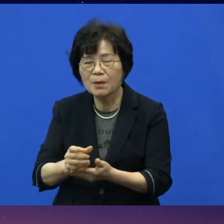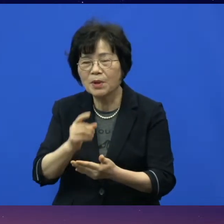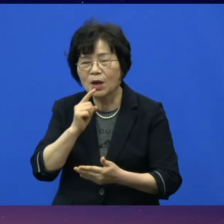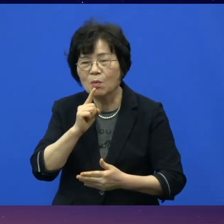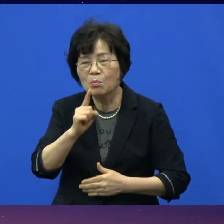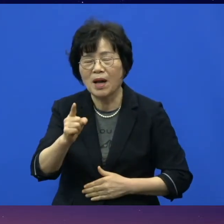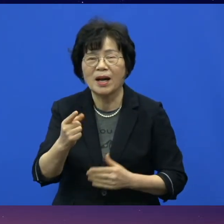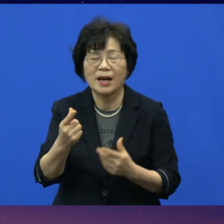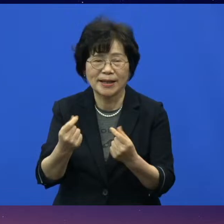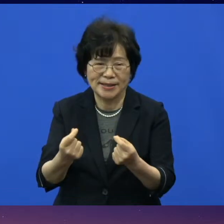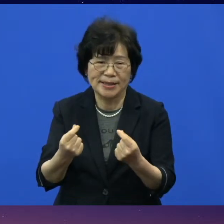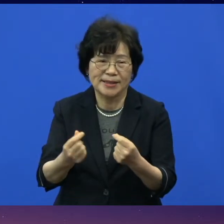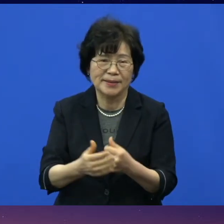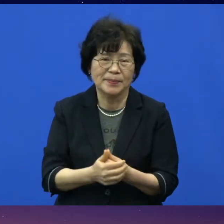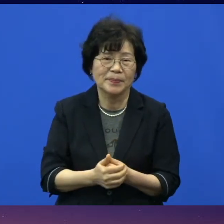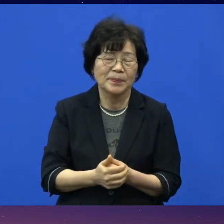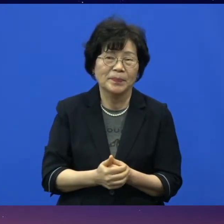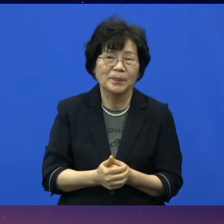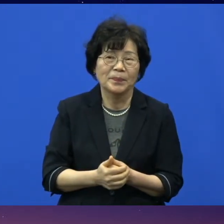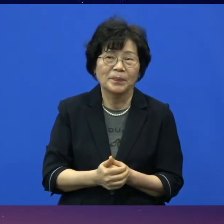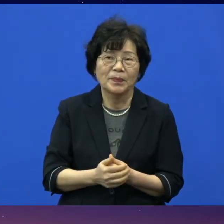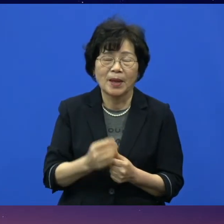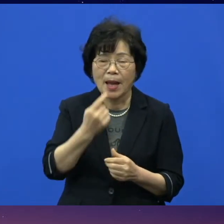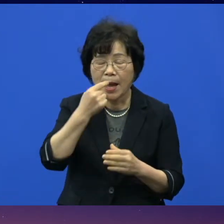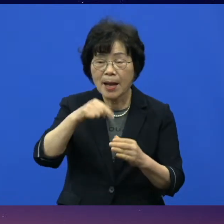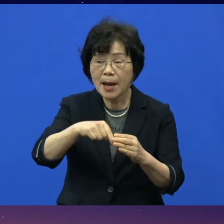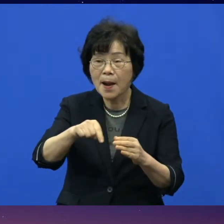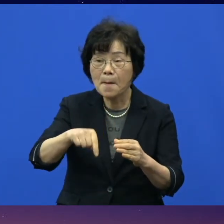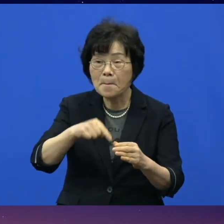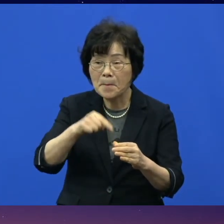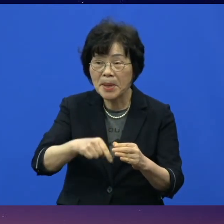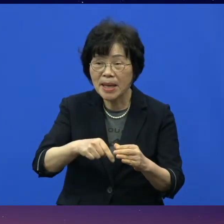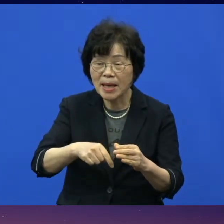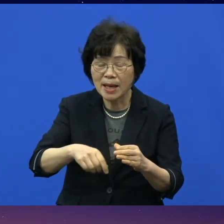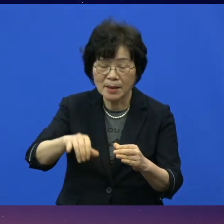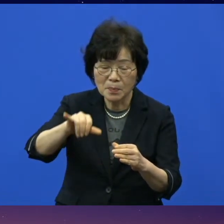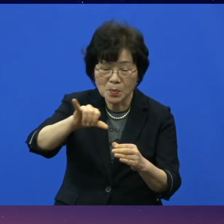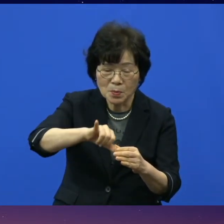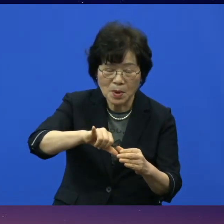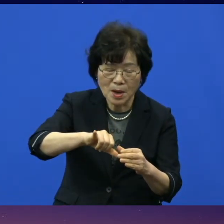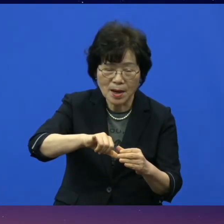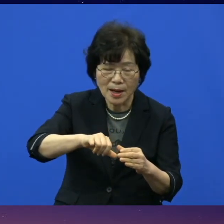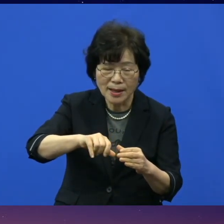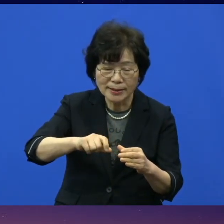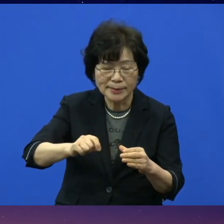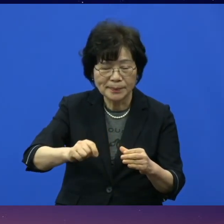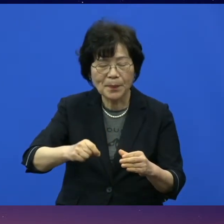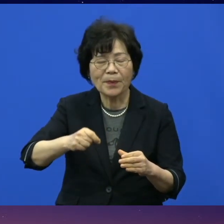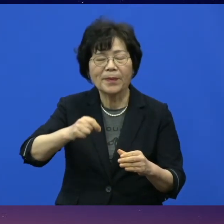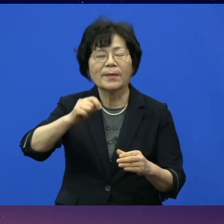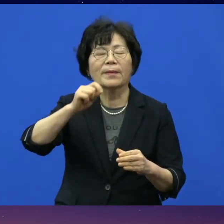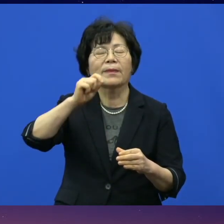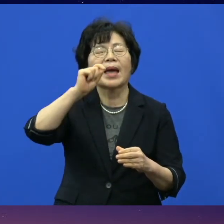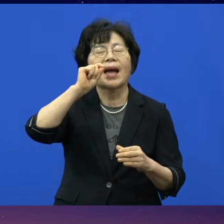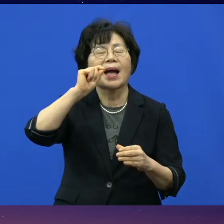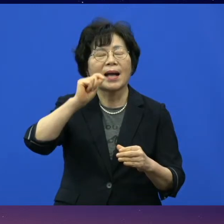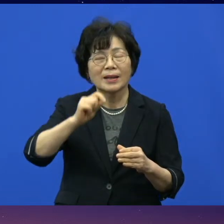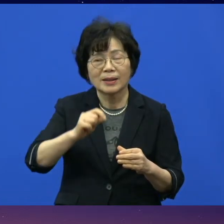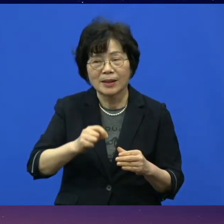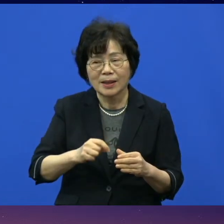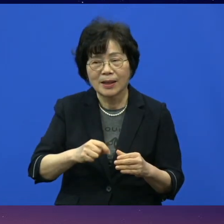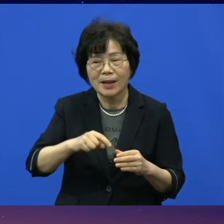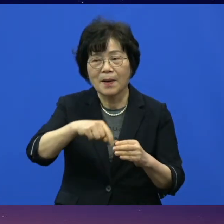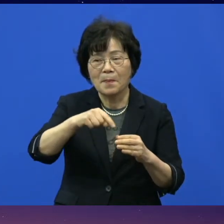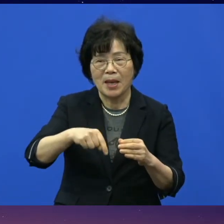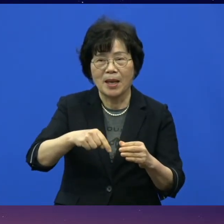들었으니까 물컵이죠. 커피가 담겼으면 커피잔이라고 하겠죠. 커피가 들었으니까. 그 안에 뭐가 들어있느냐?